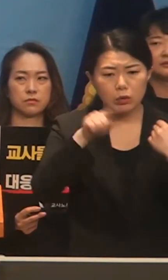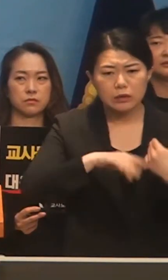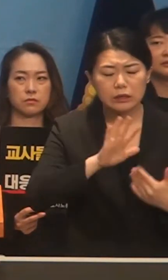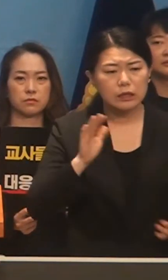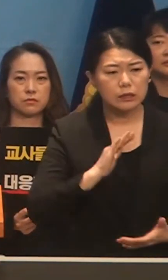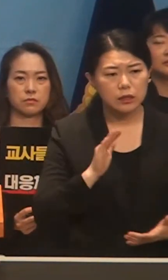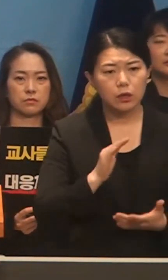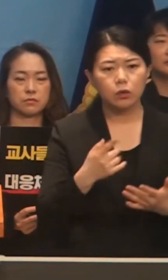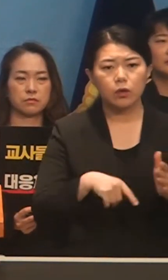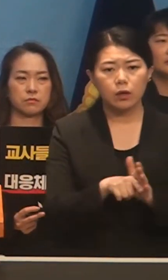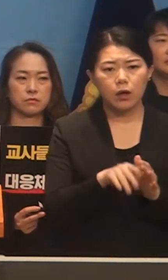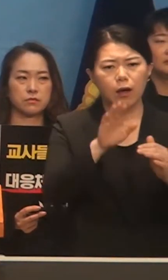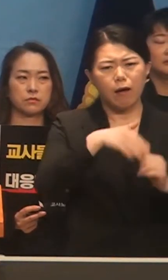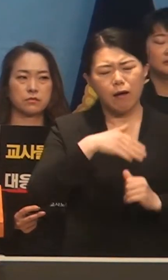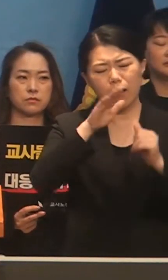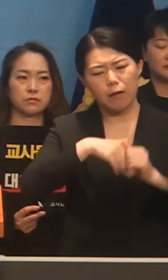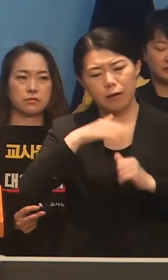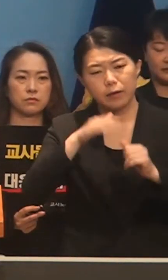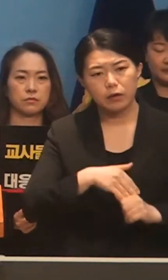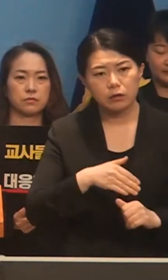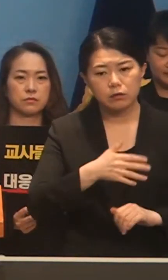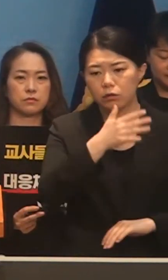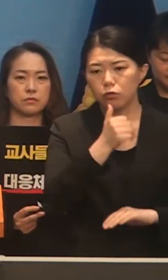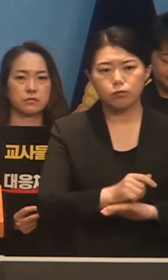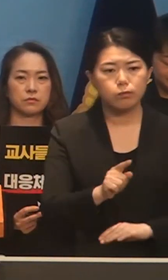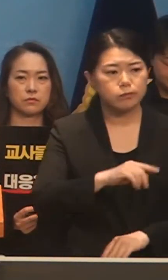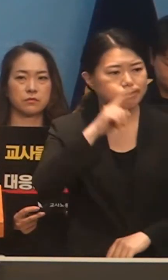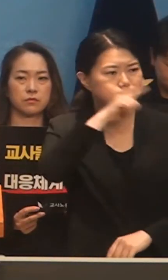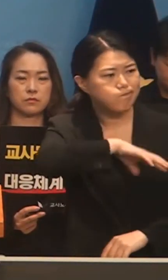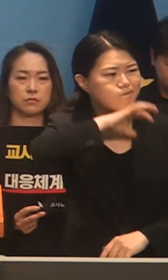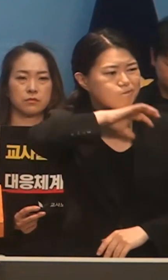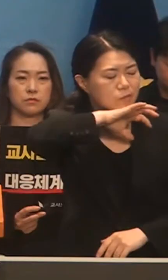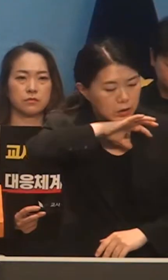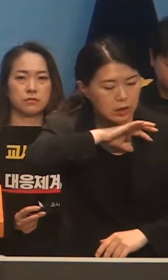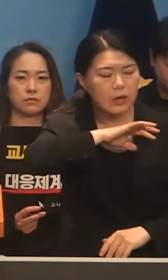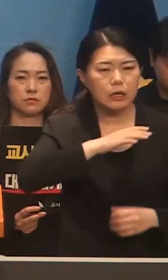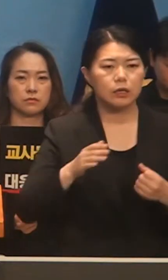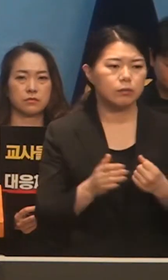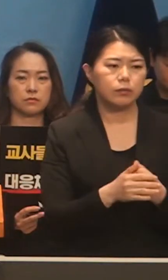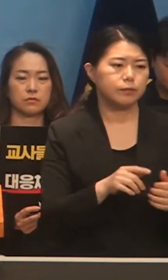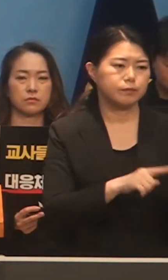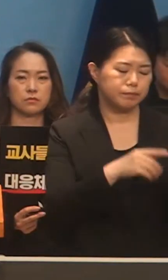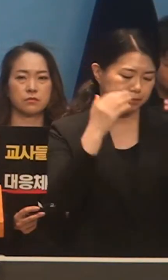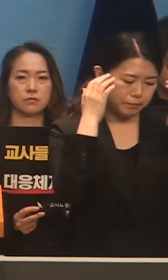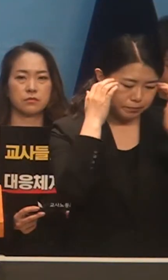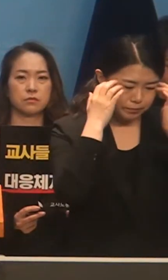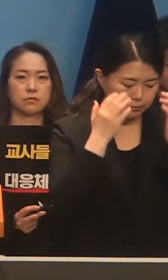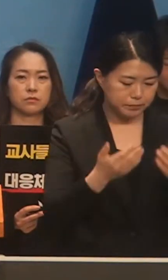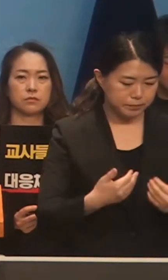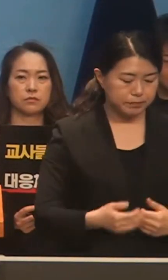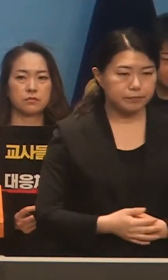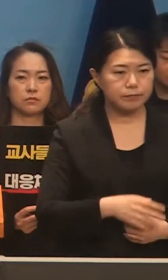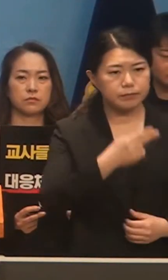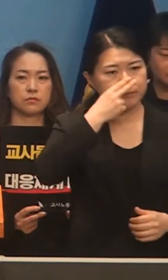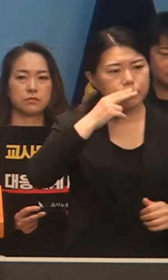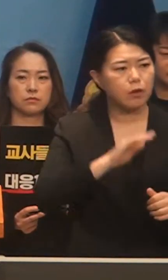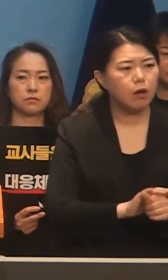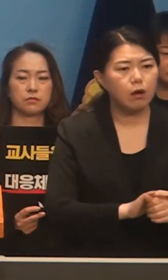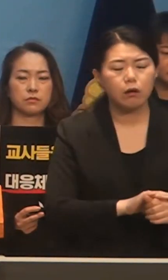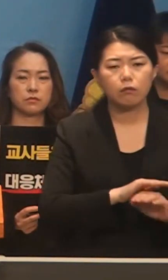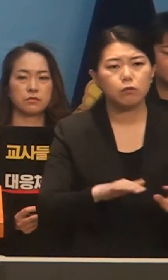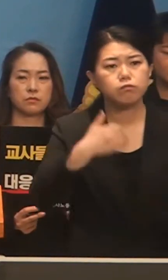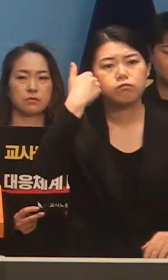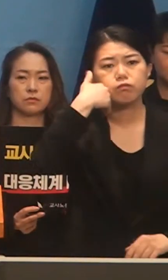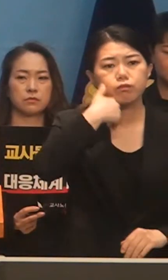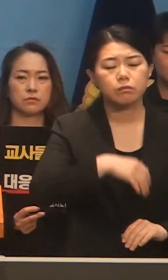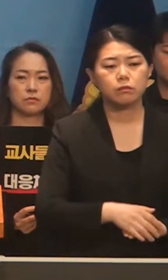이끌어보려고 했던 노력은 악성 민원으로 돌아와 남편을 고통스럽게 했습니다. 남편의 억울함을 누가 풀어줄 수